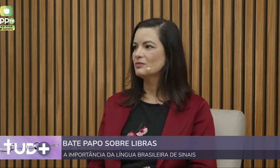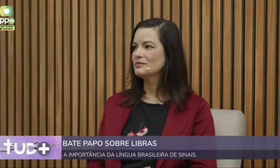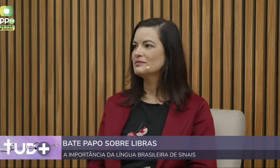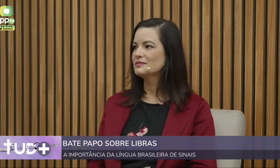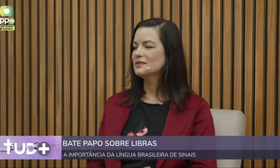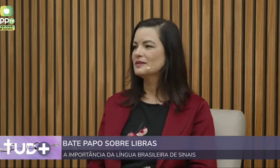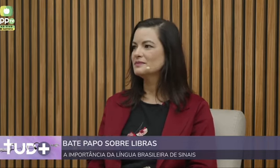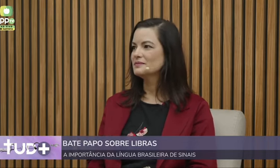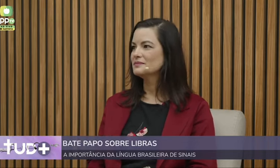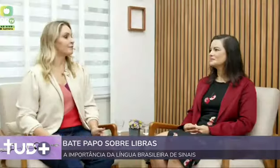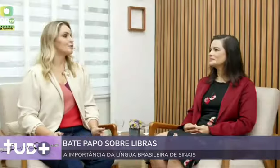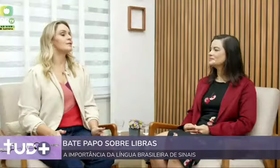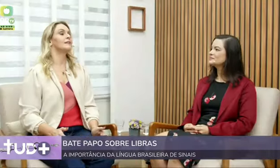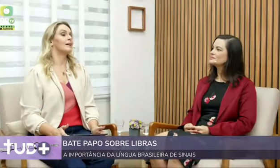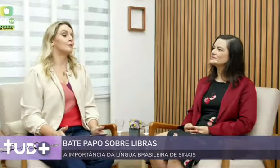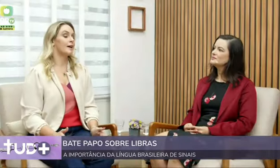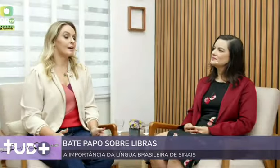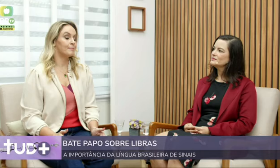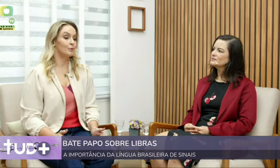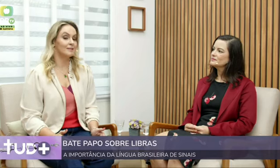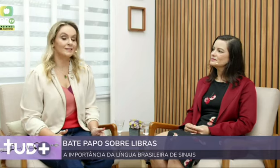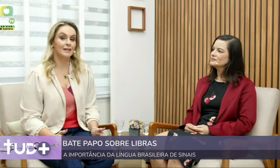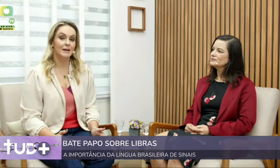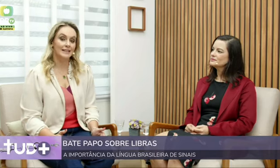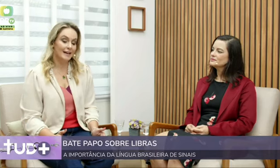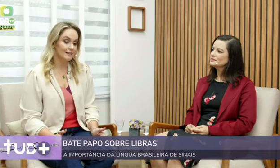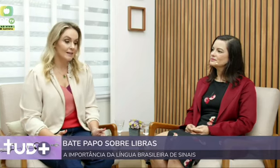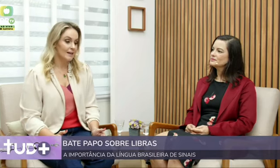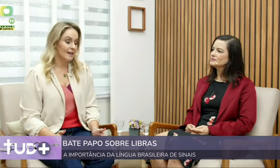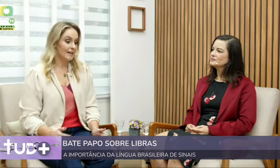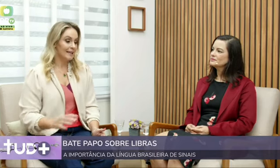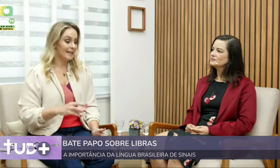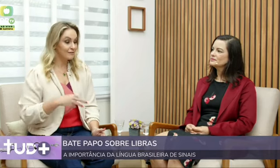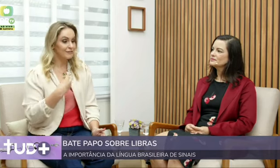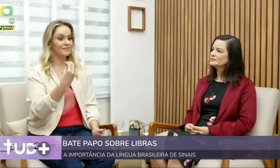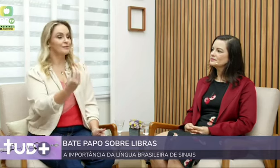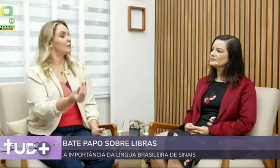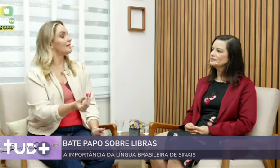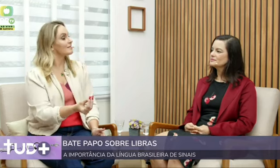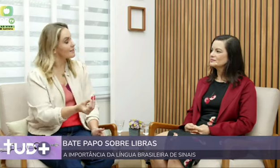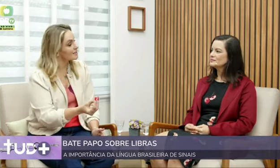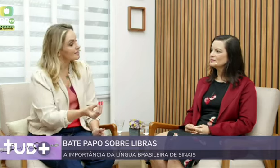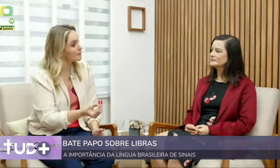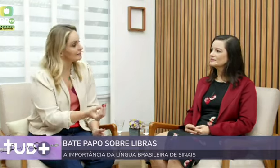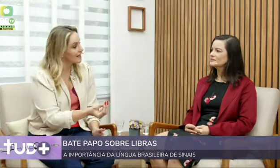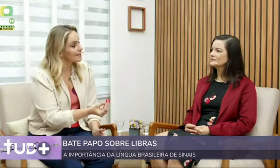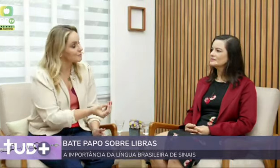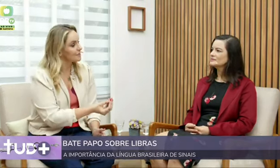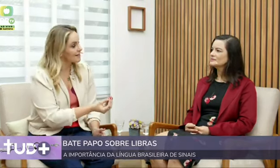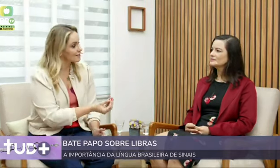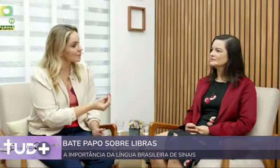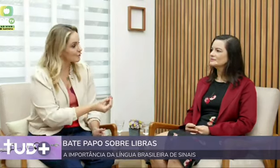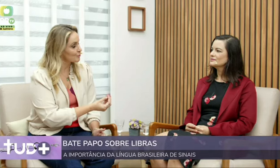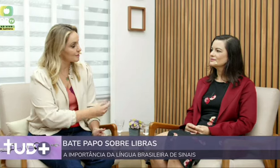visão. Como que é para você, né, poder trabalhar levando essa acessibilidade para essas